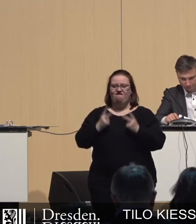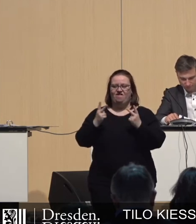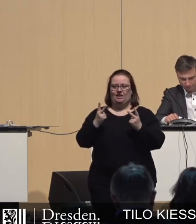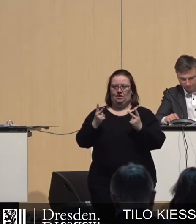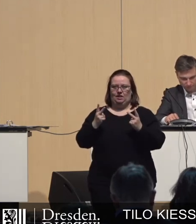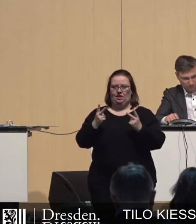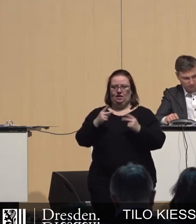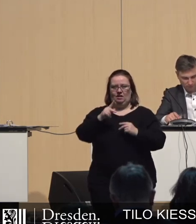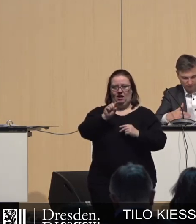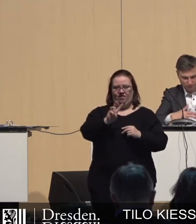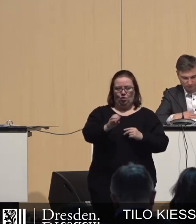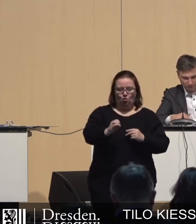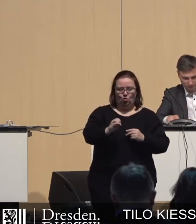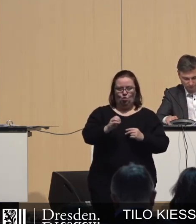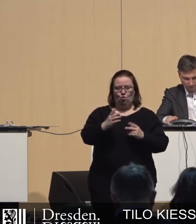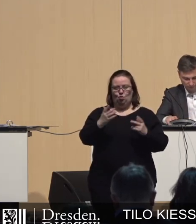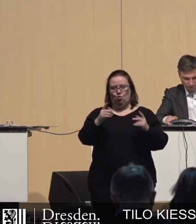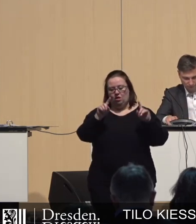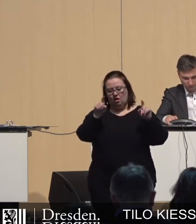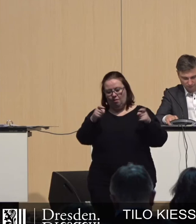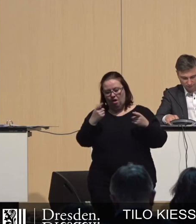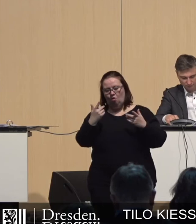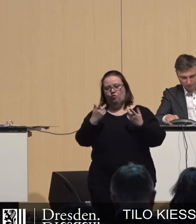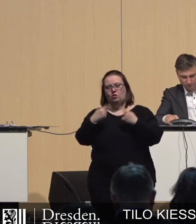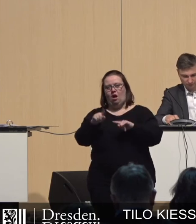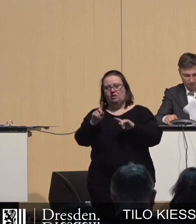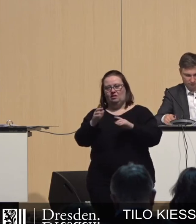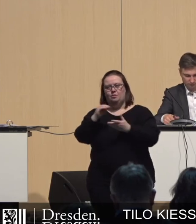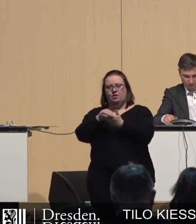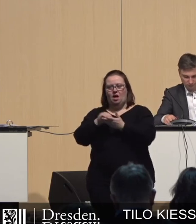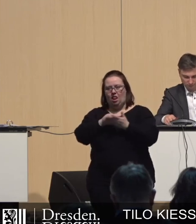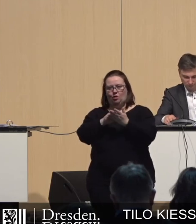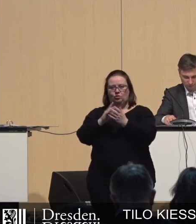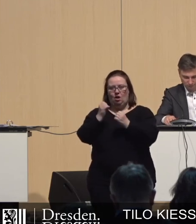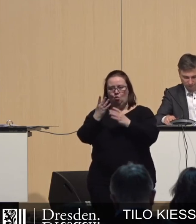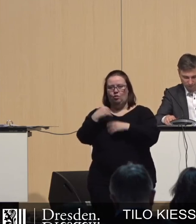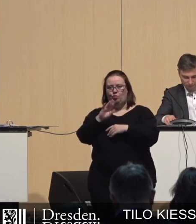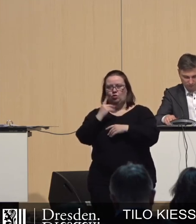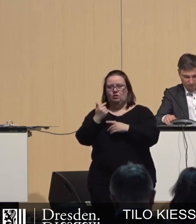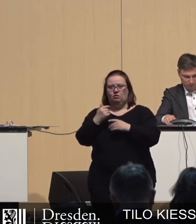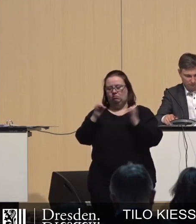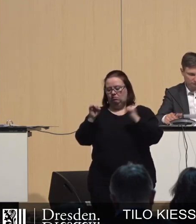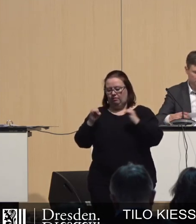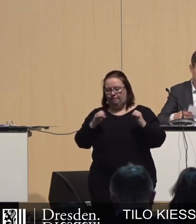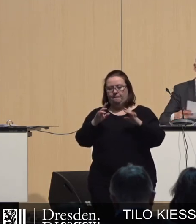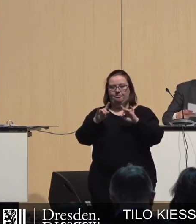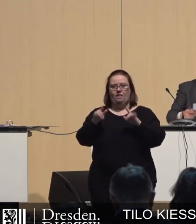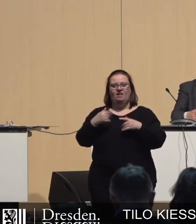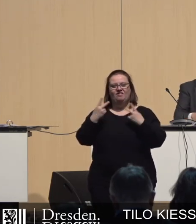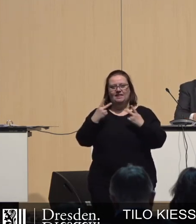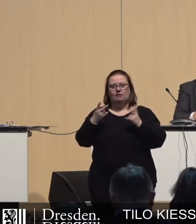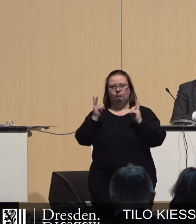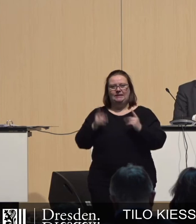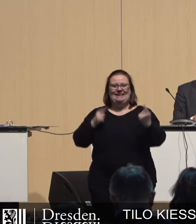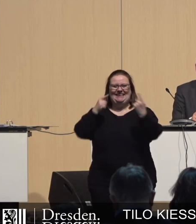ein mit der KBO, Klammer auf, und allen anderen wesentlichen Beteiligten, natürlich am Ende im Einvernehmen, Klammer zu,